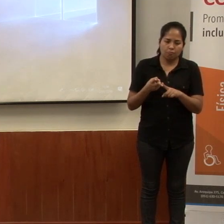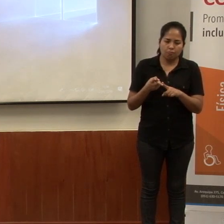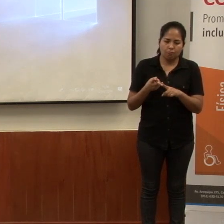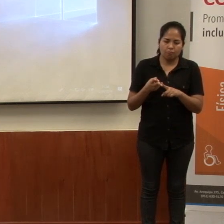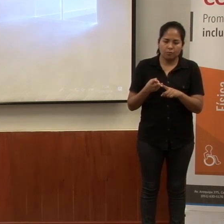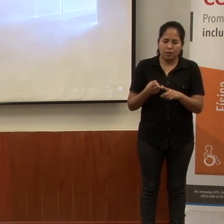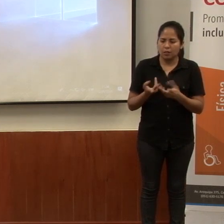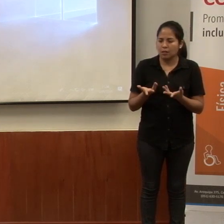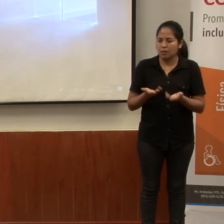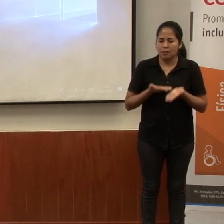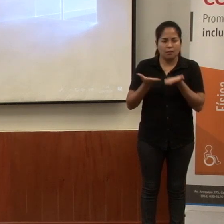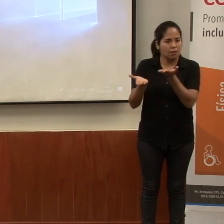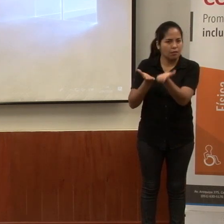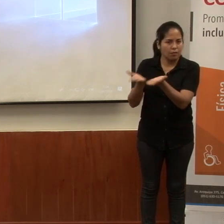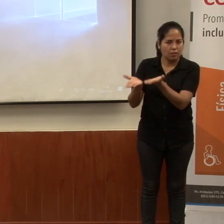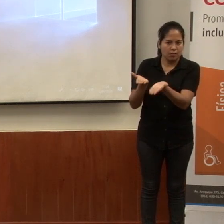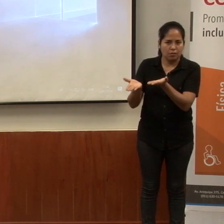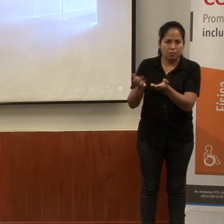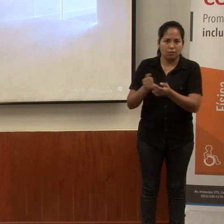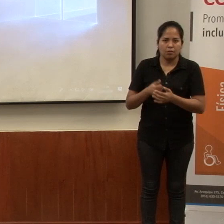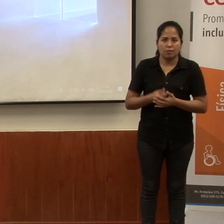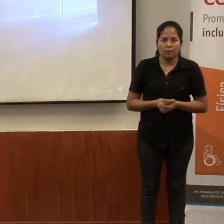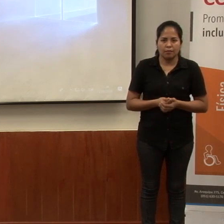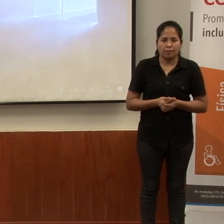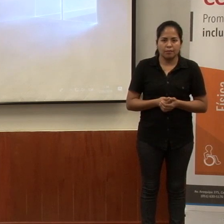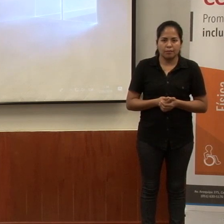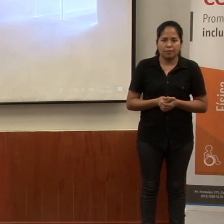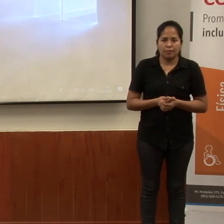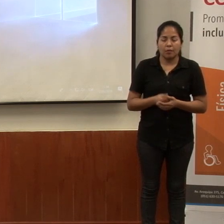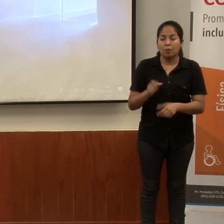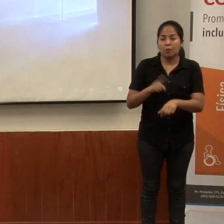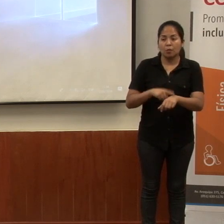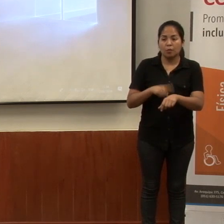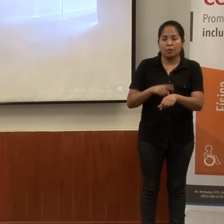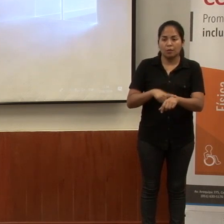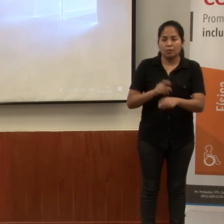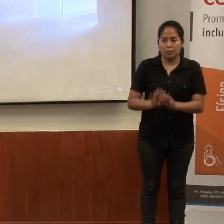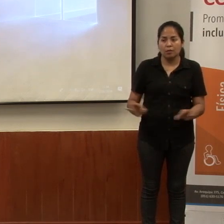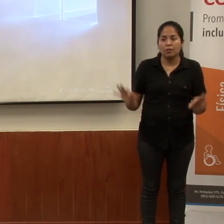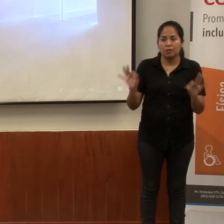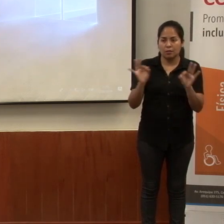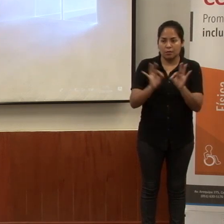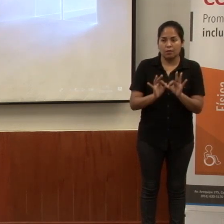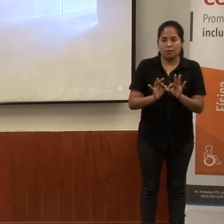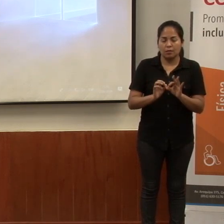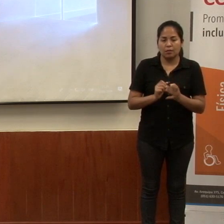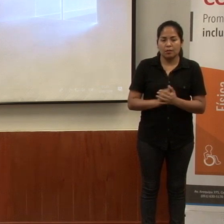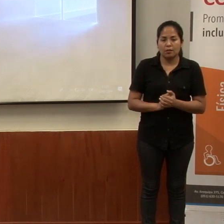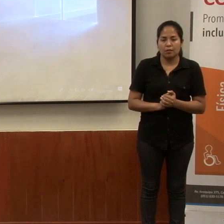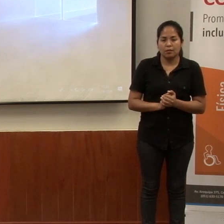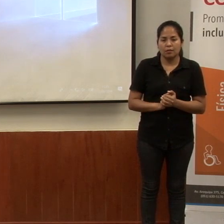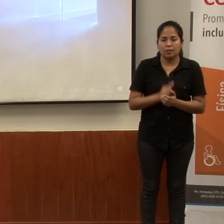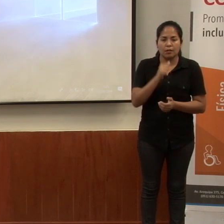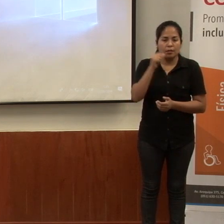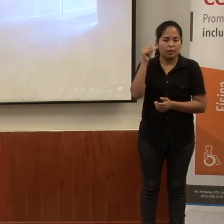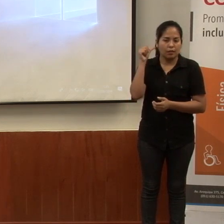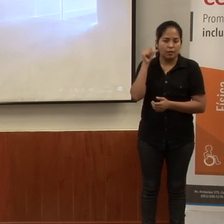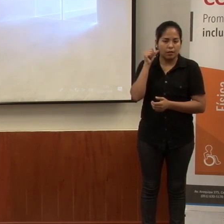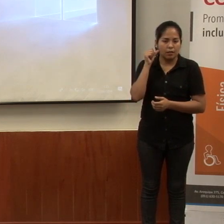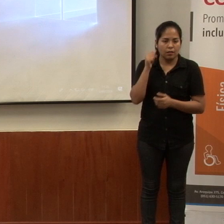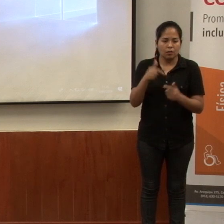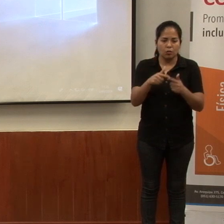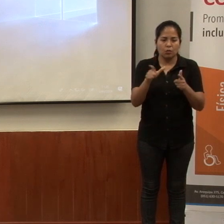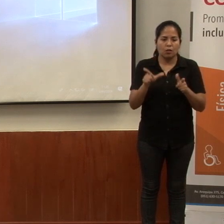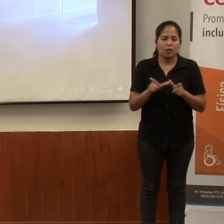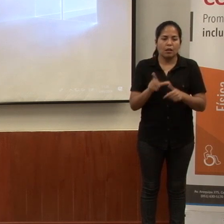también las prestaciones. Entonces estamos ahorita en una etapa muy, muy, muy importante. El día de ayer hemos estado en